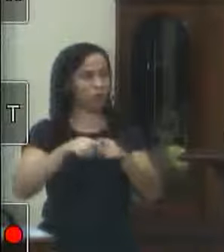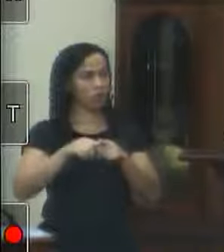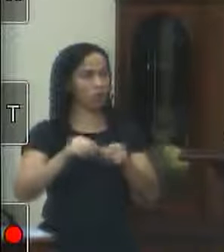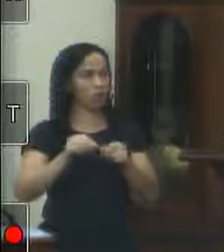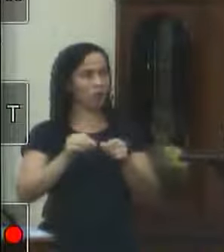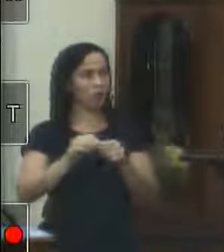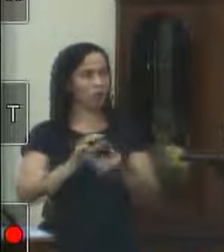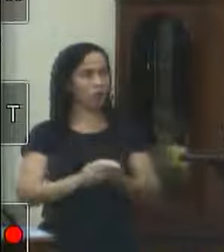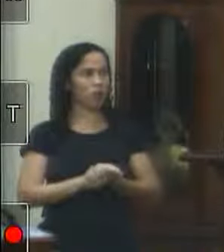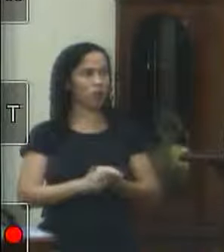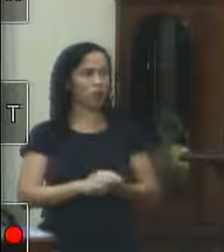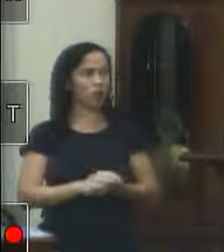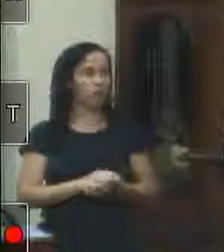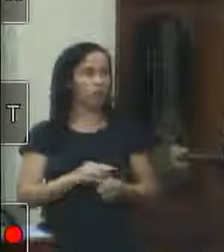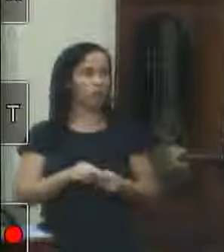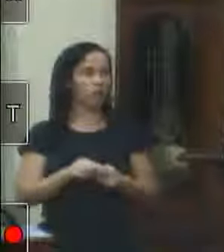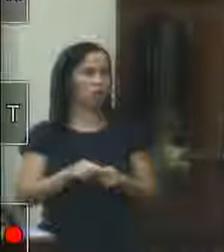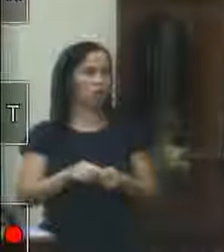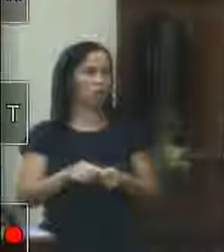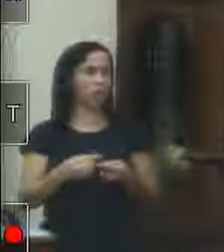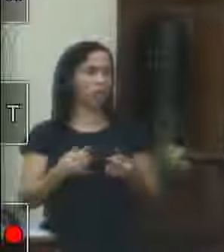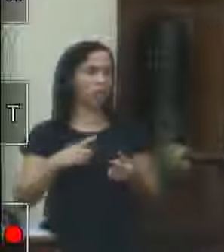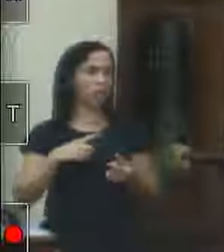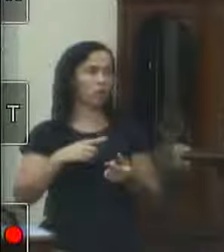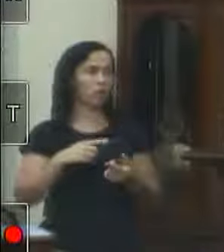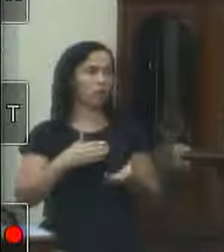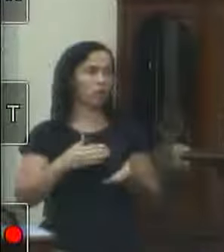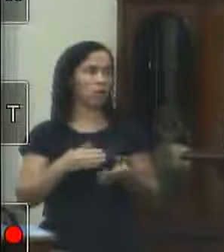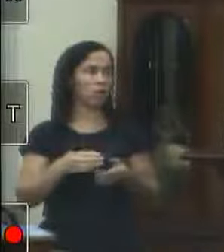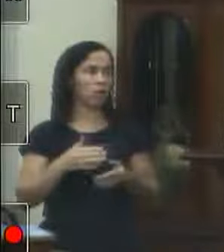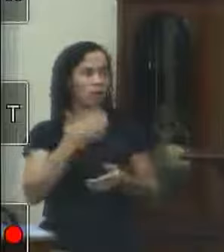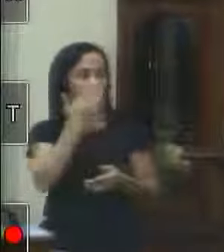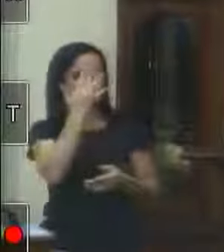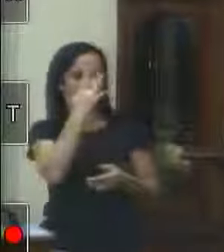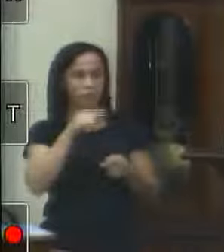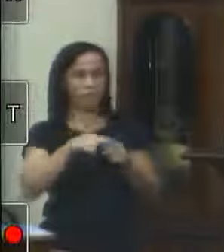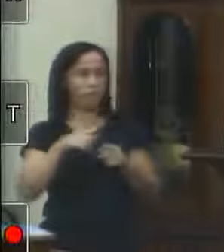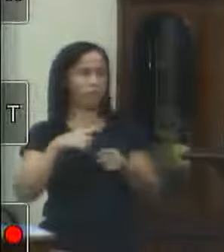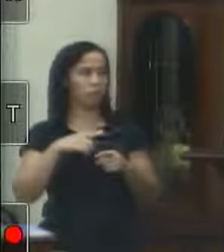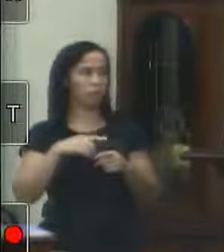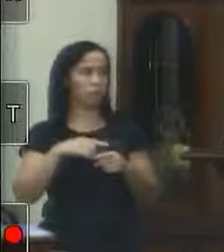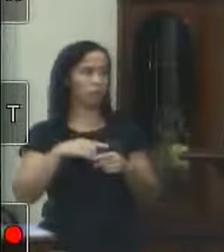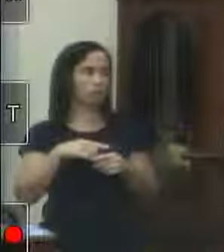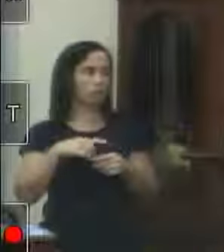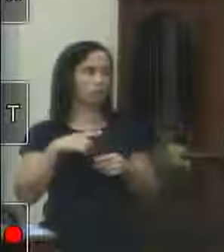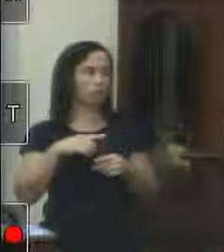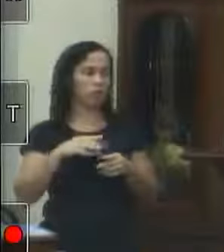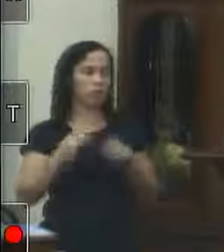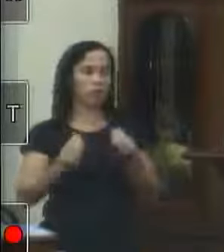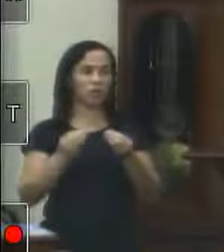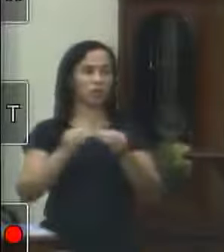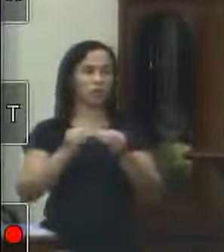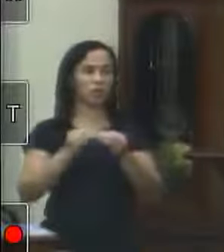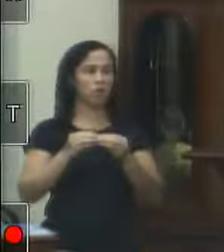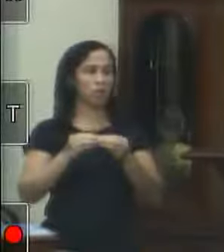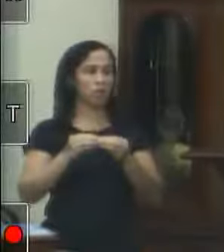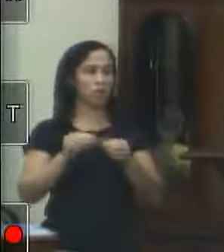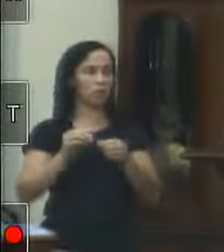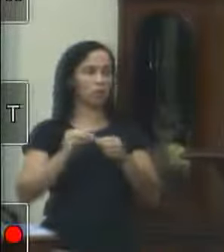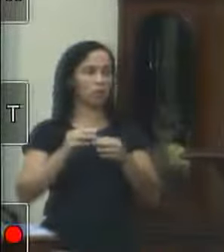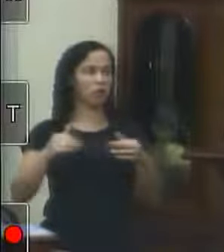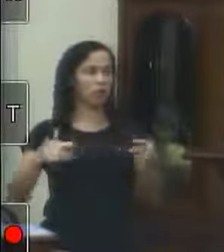feito. Agora, gente, tem que fazer o seguinte, carnaval tem data certa para começar. Então, vamos fazer as